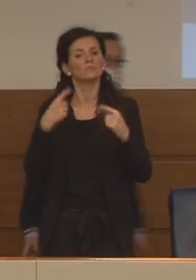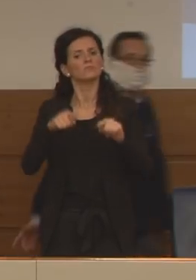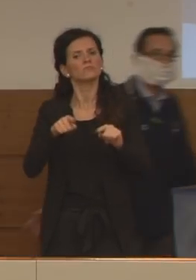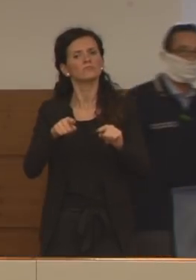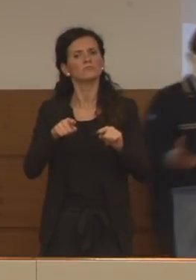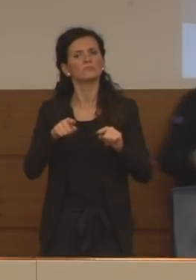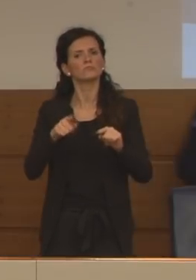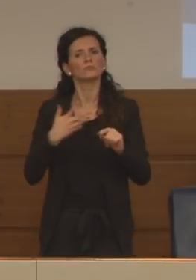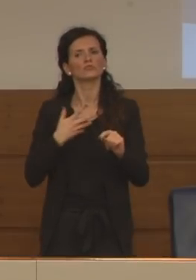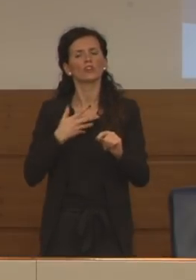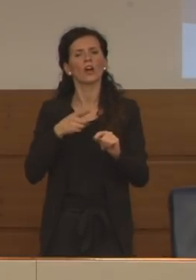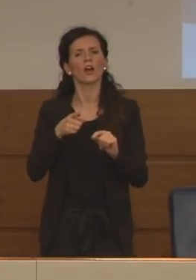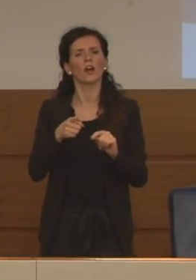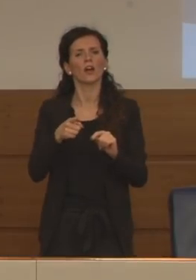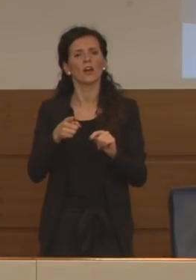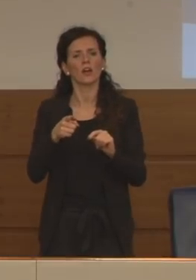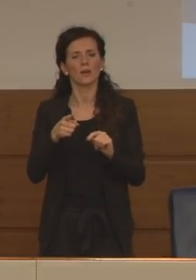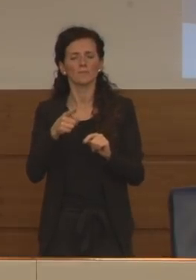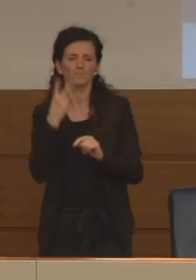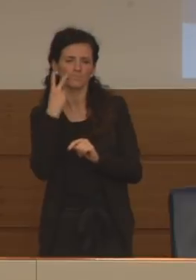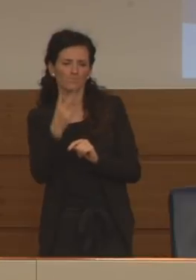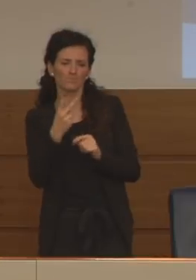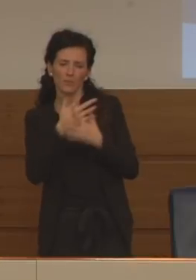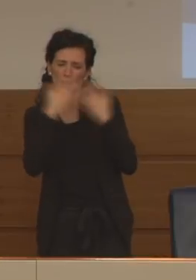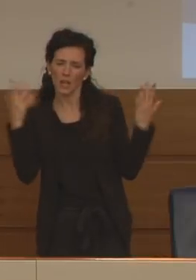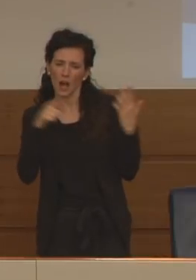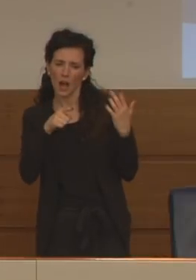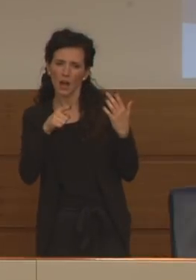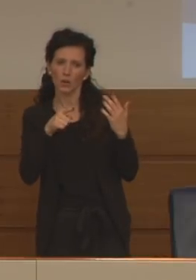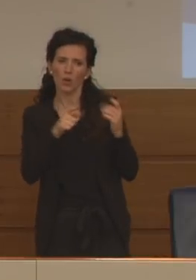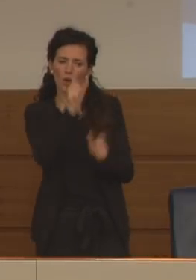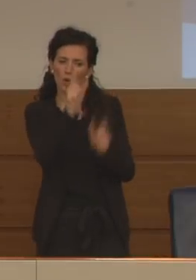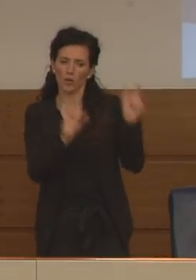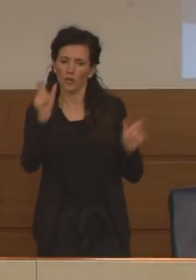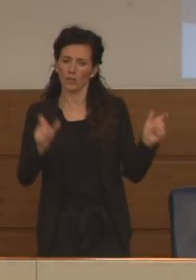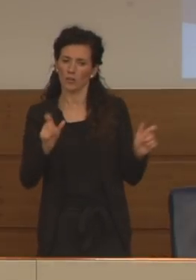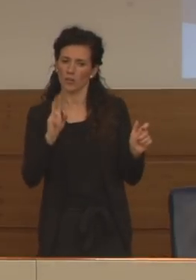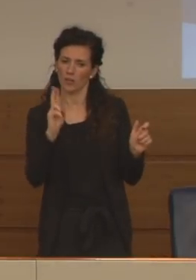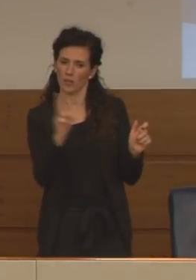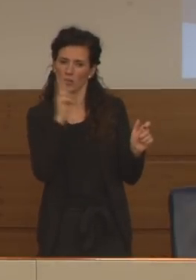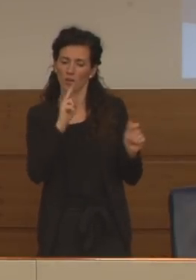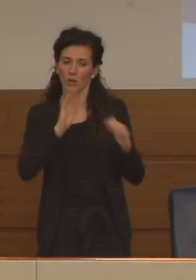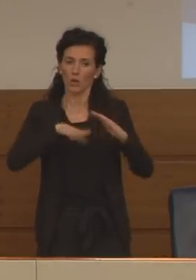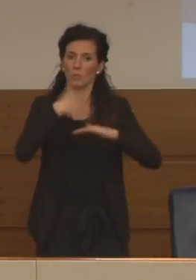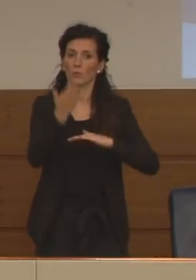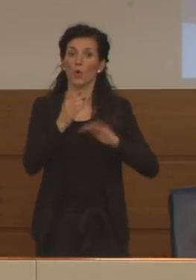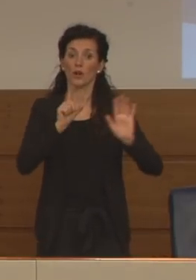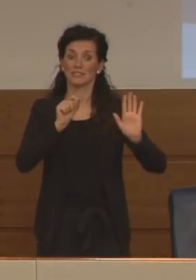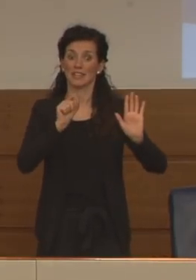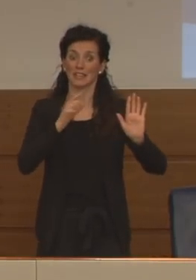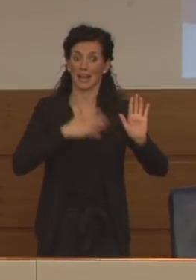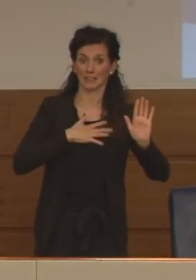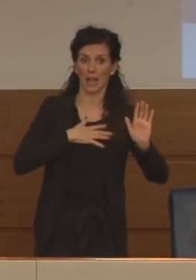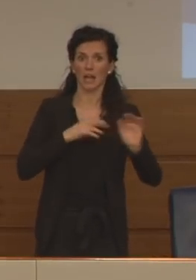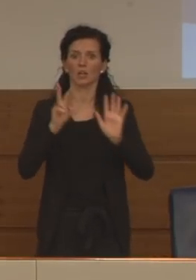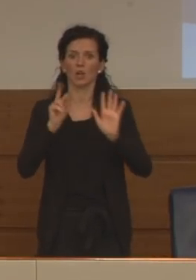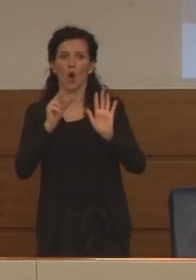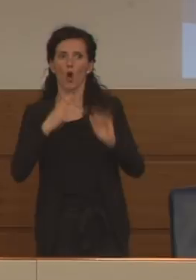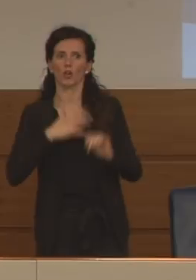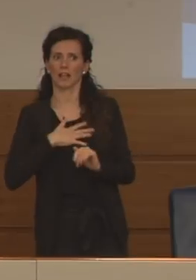della mortalità e della legalità soprattutto in pazienti sopra i 70 anni ho sopra gli 80 anni